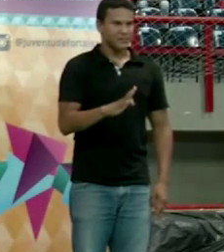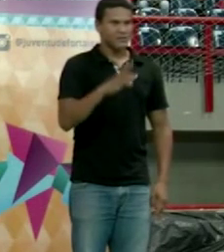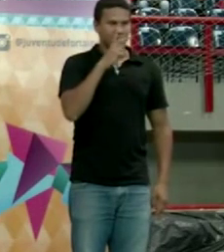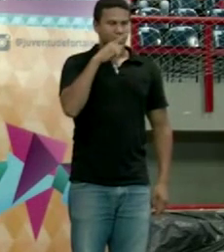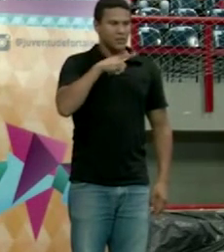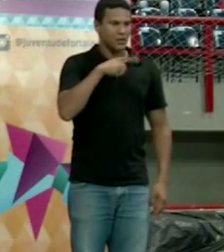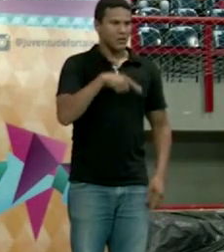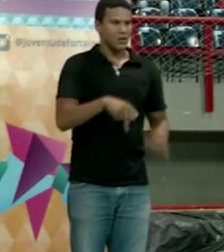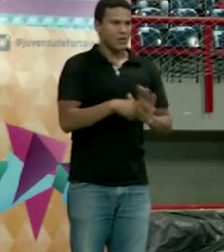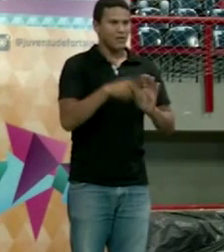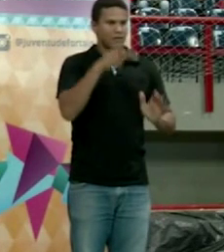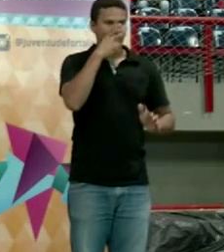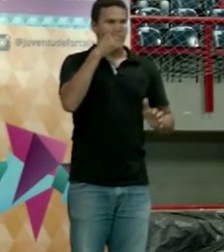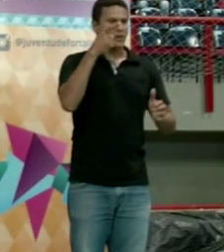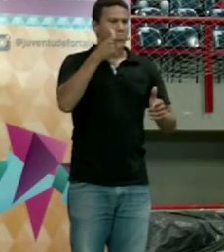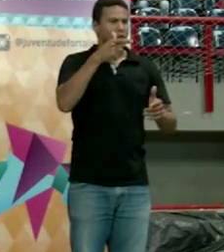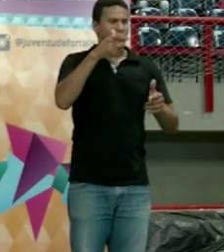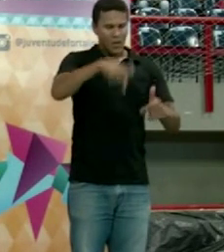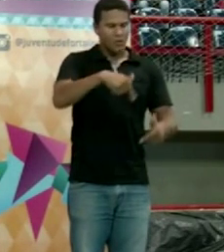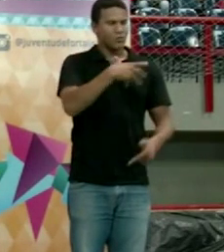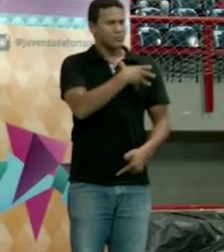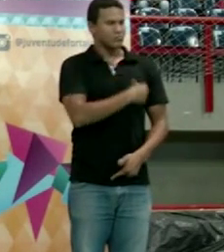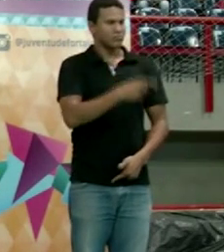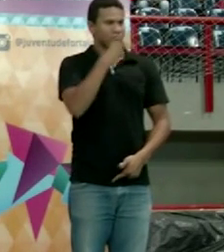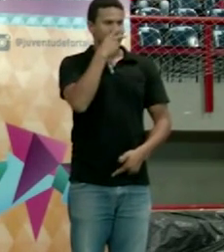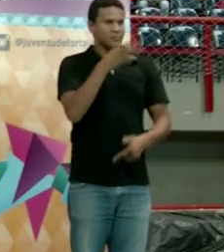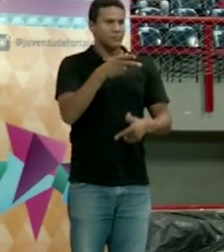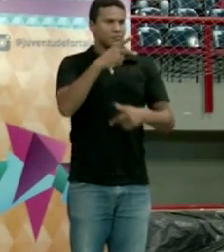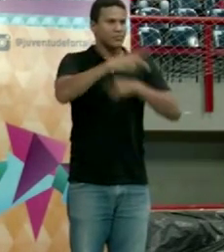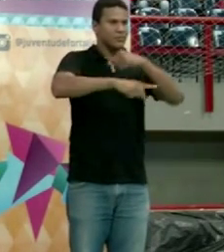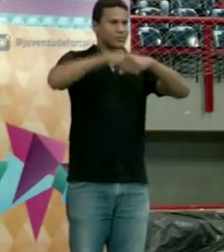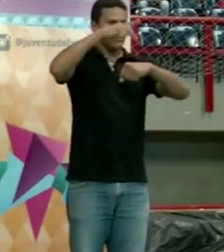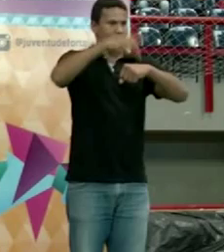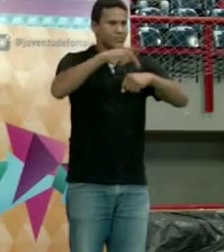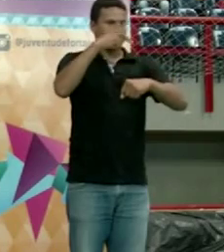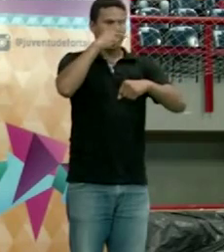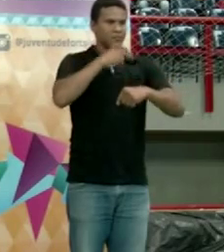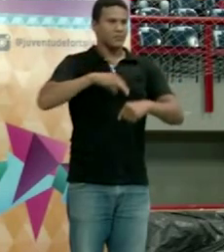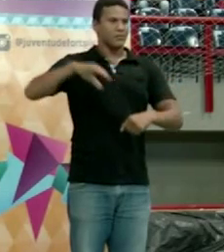da pátria, filhos, ver